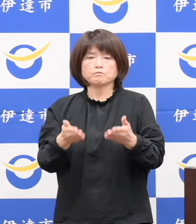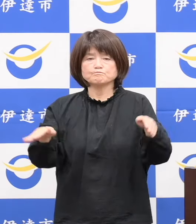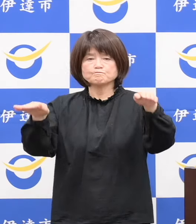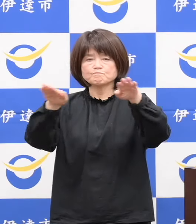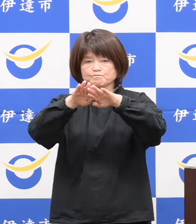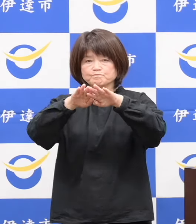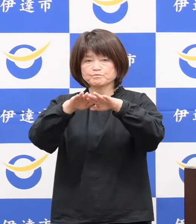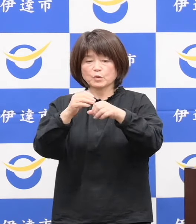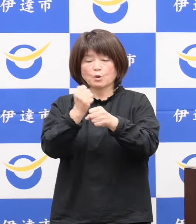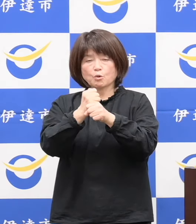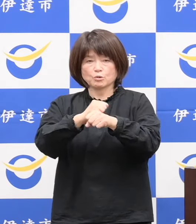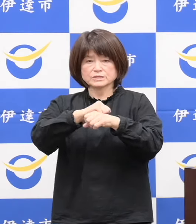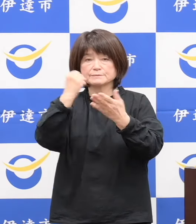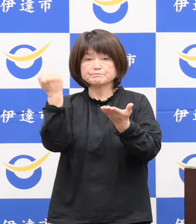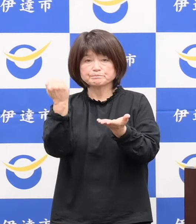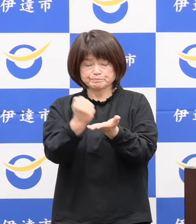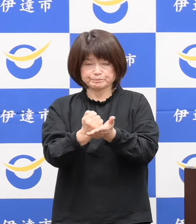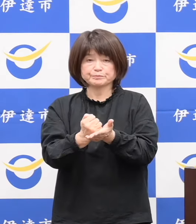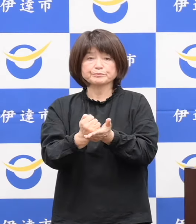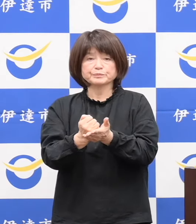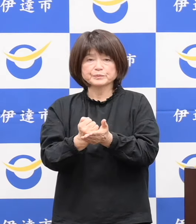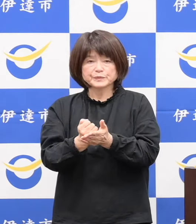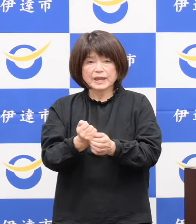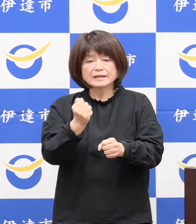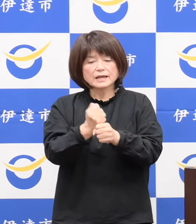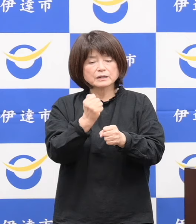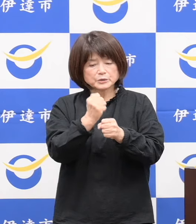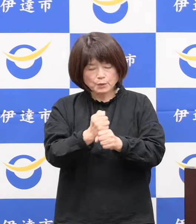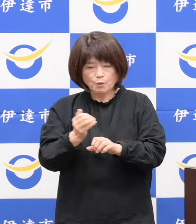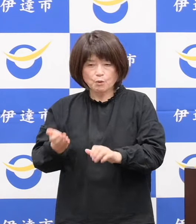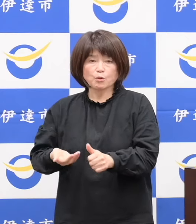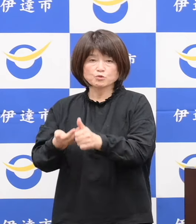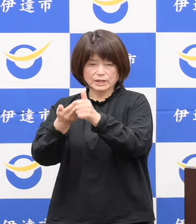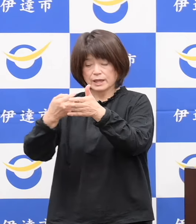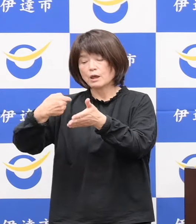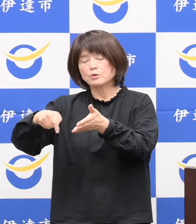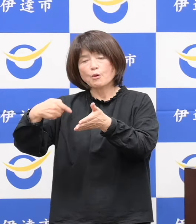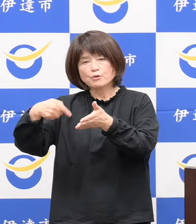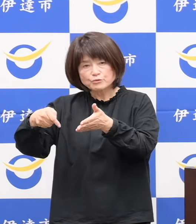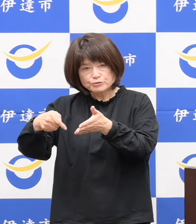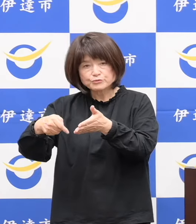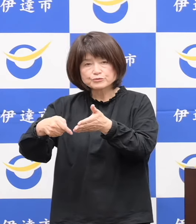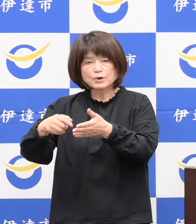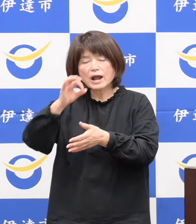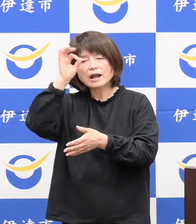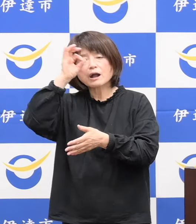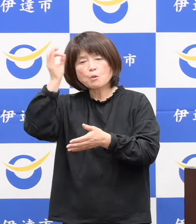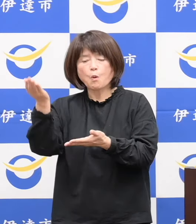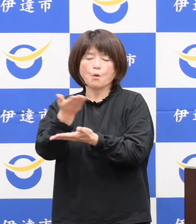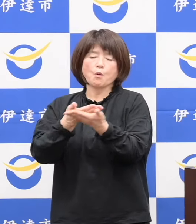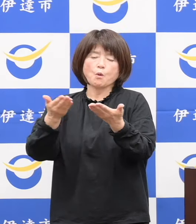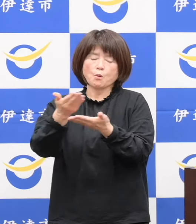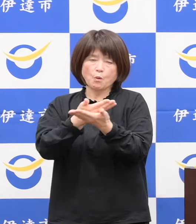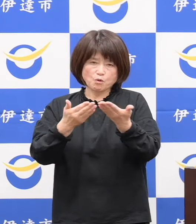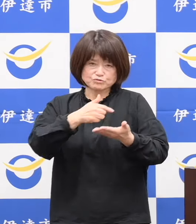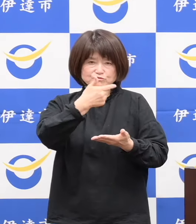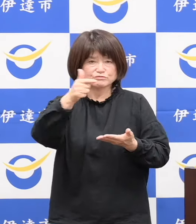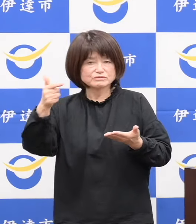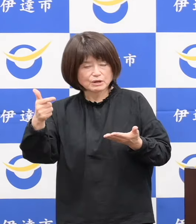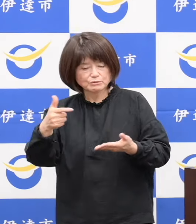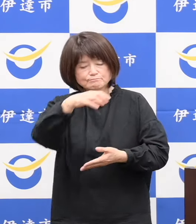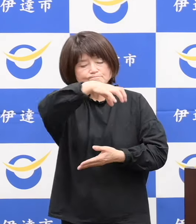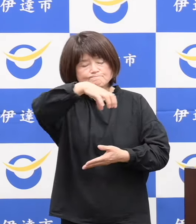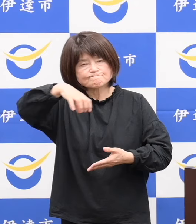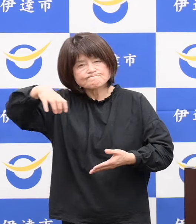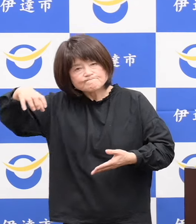了するなど、産業、子育て、教育、観光、交流など各分